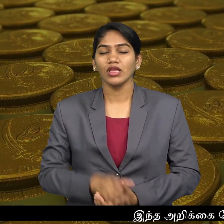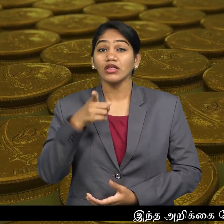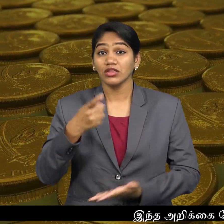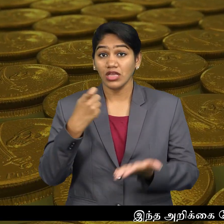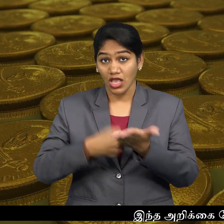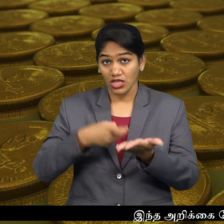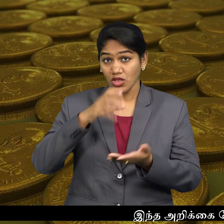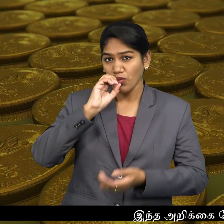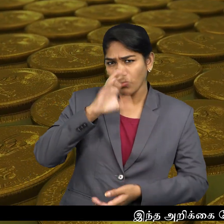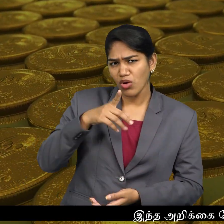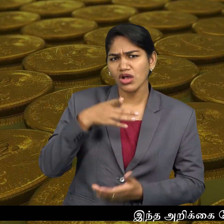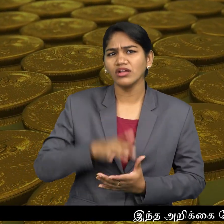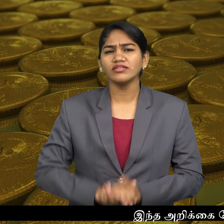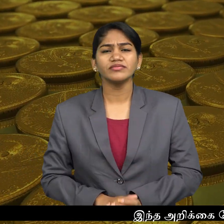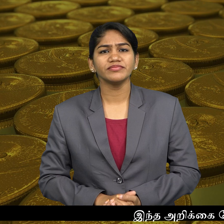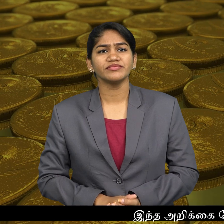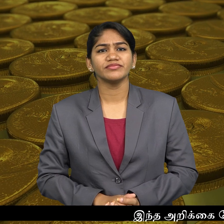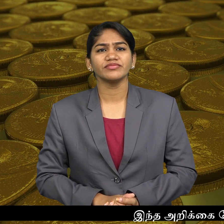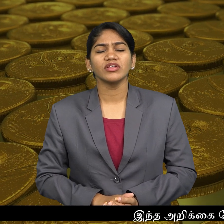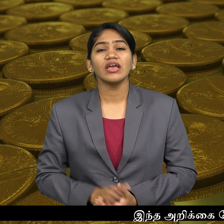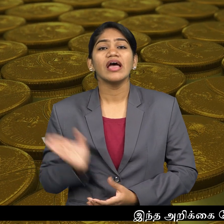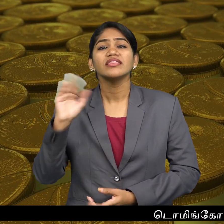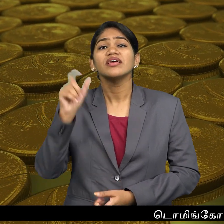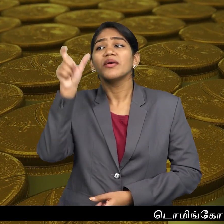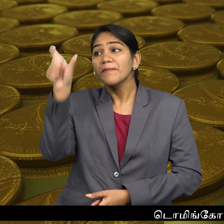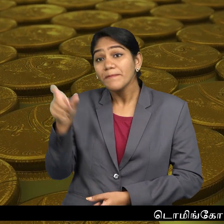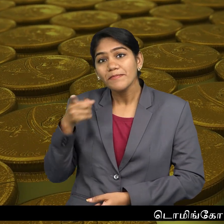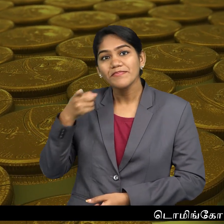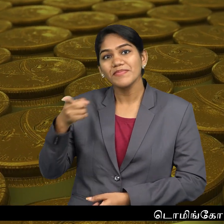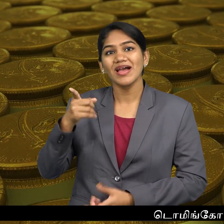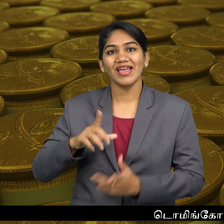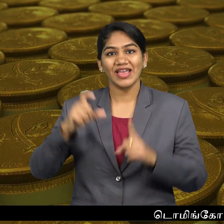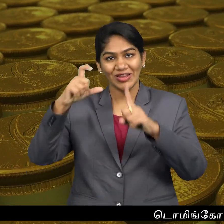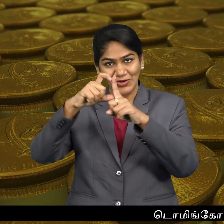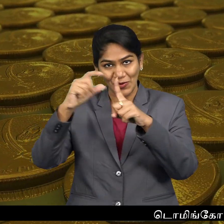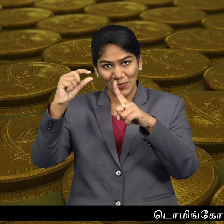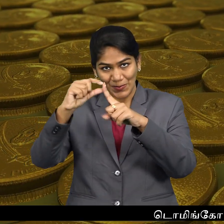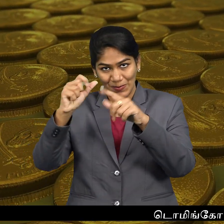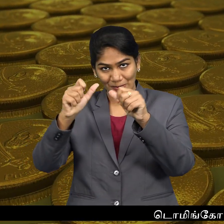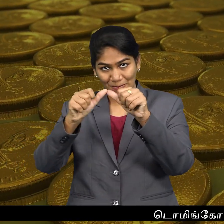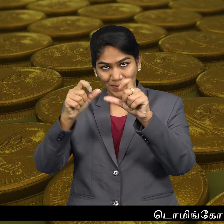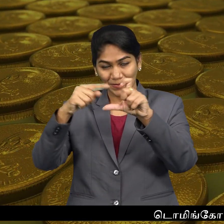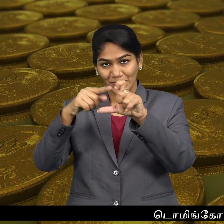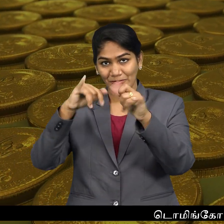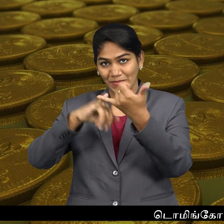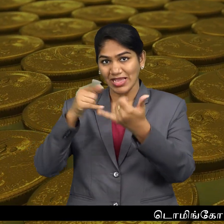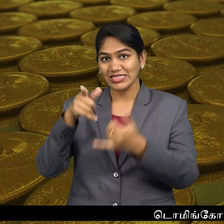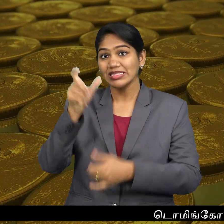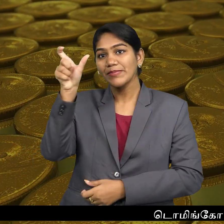இந்த அறிக்கை போர்த்துகீசிய பயணி டொமிங்கோ பயஸ் எழுதியது.